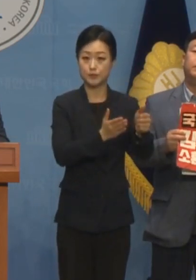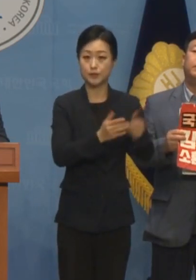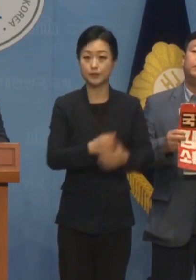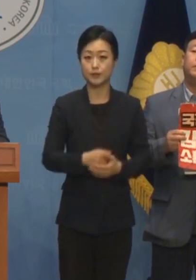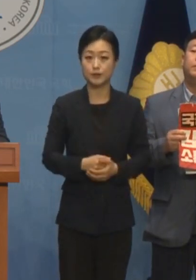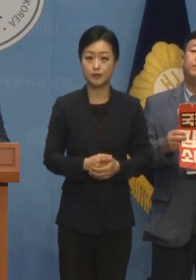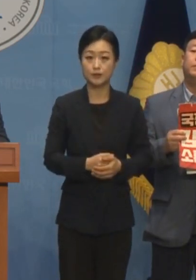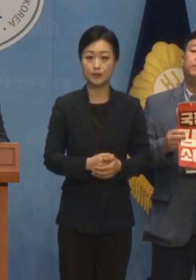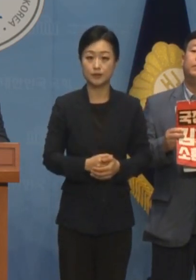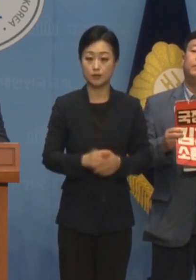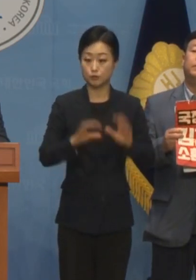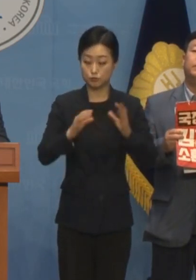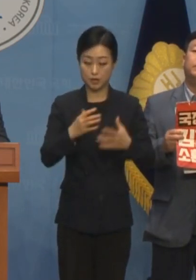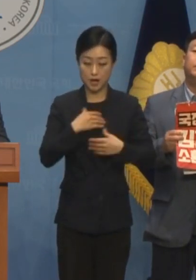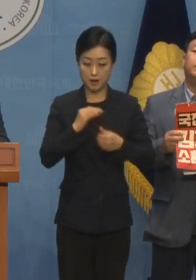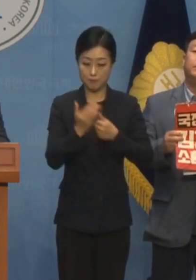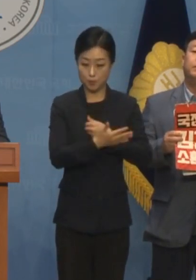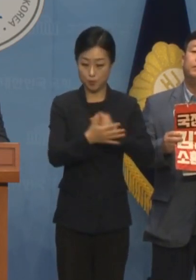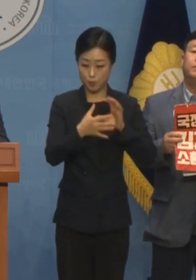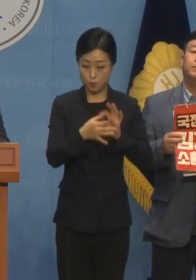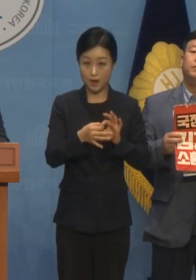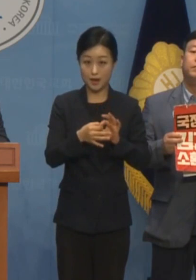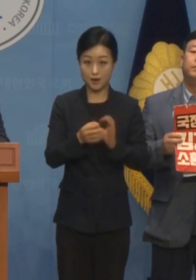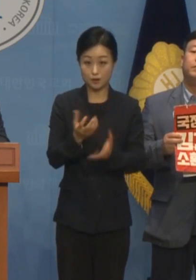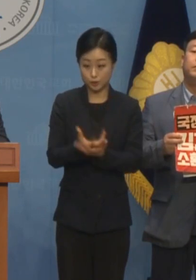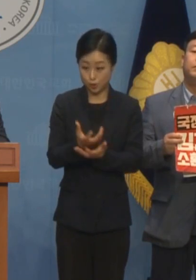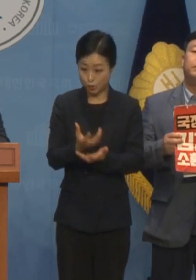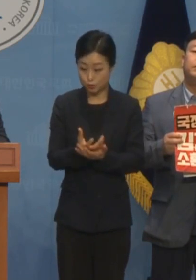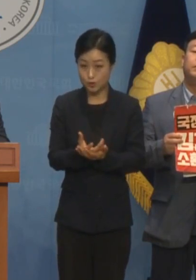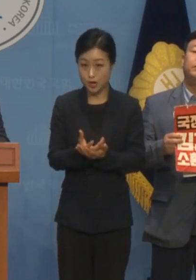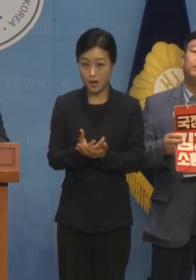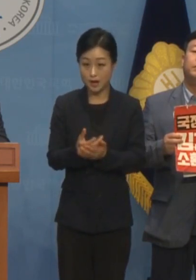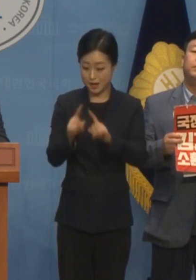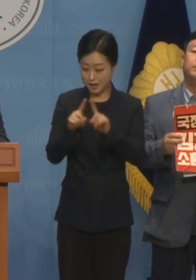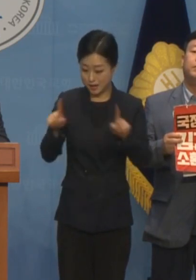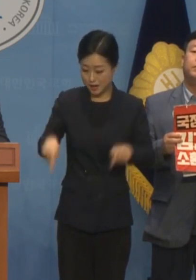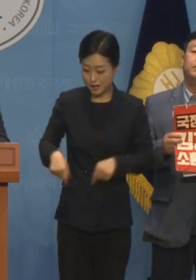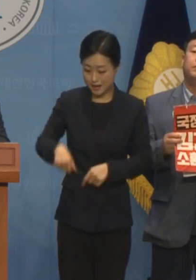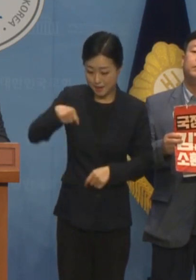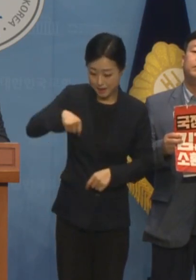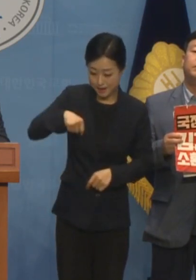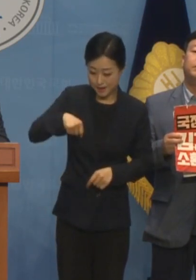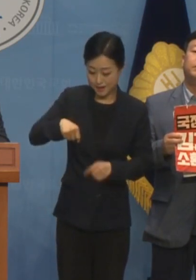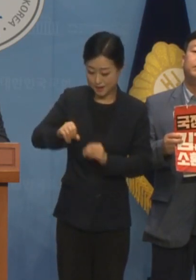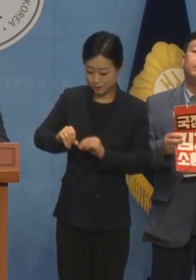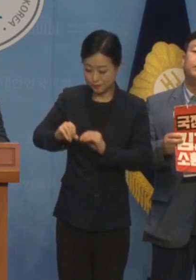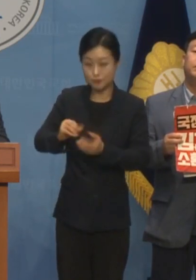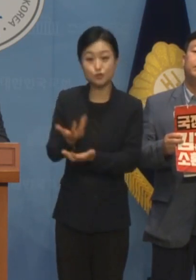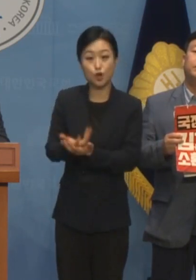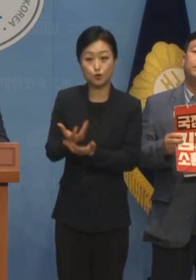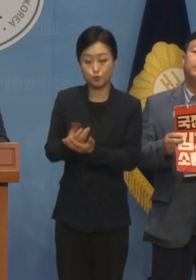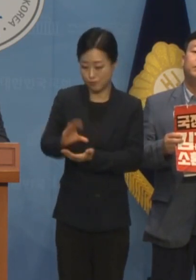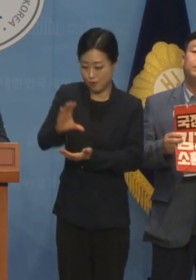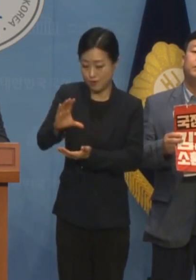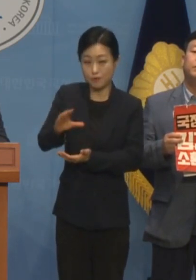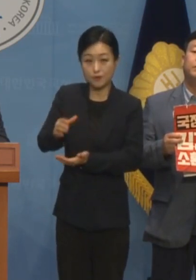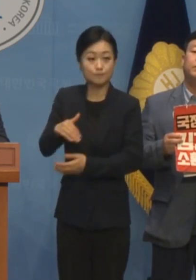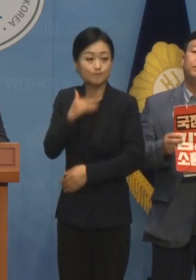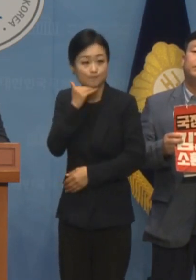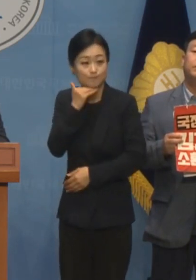대통령실 문건이 왜 에코백에 담겨 코바나 콘텐츠에 흘러갔는지 개인 사무실에서